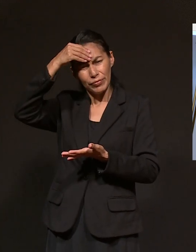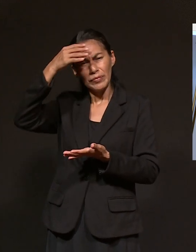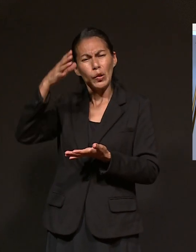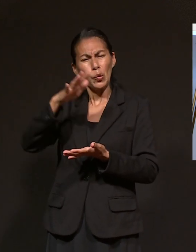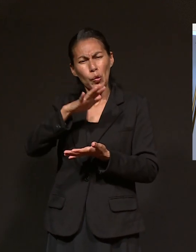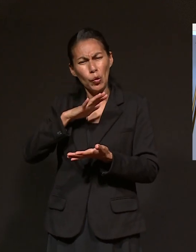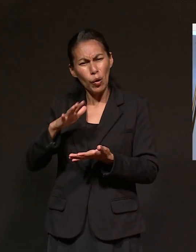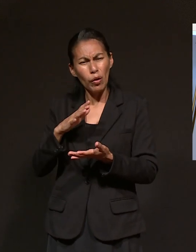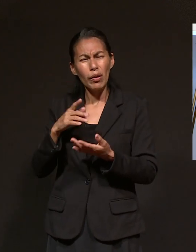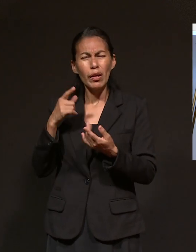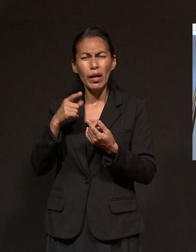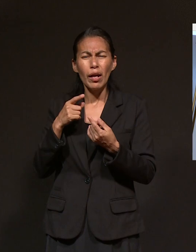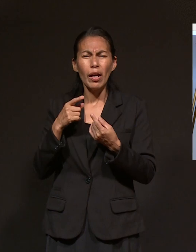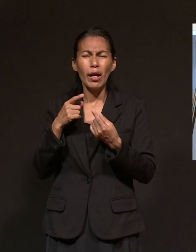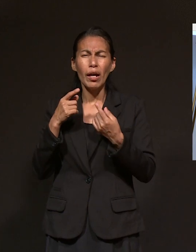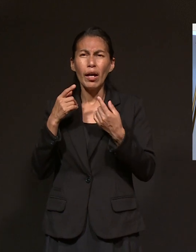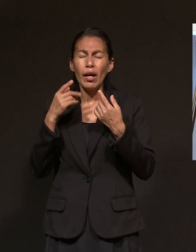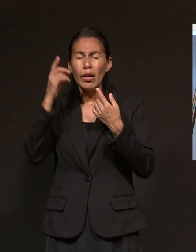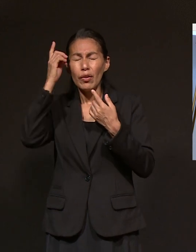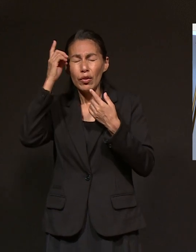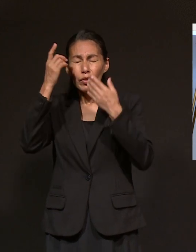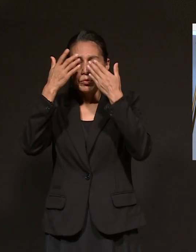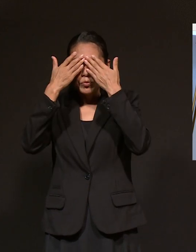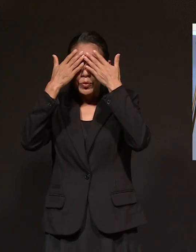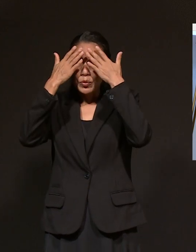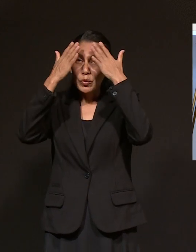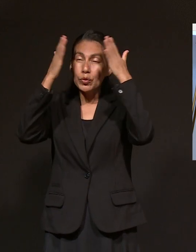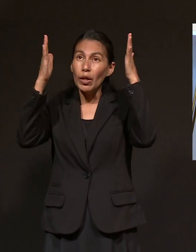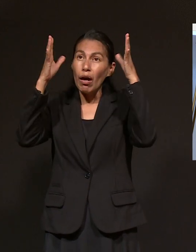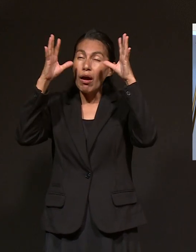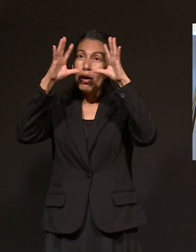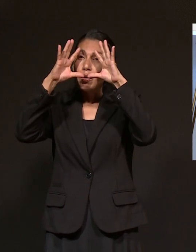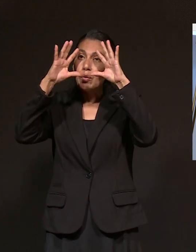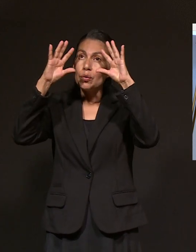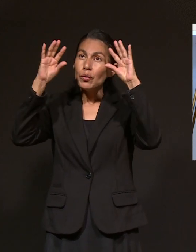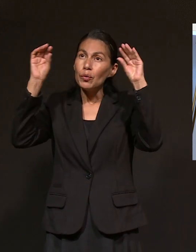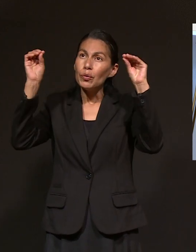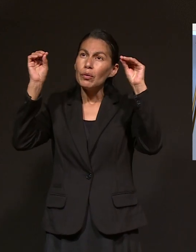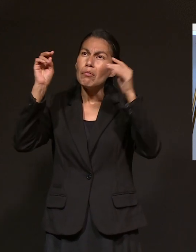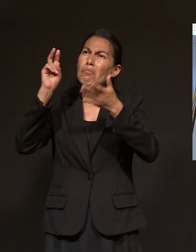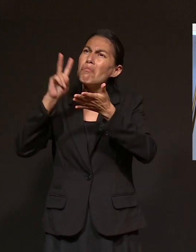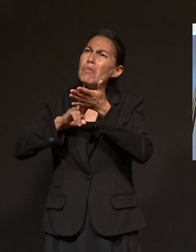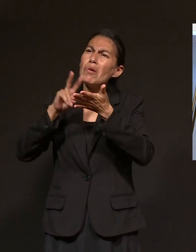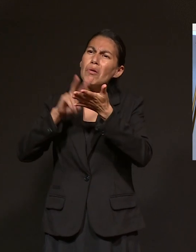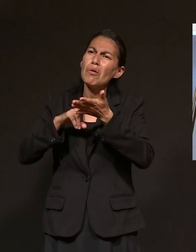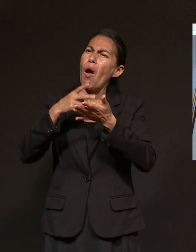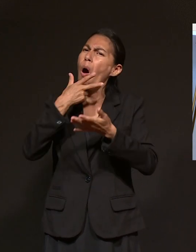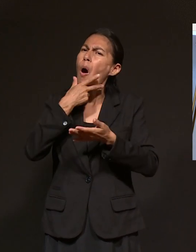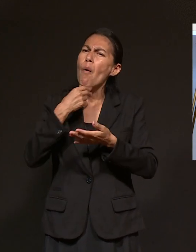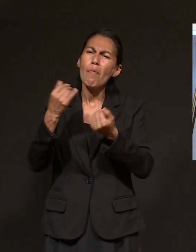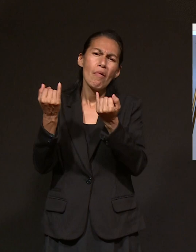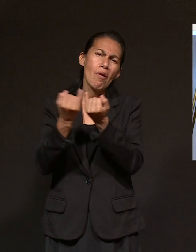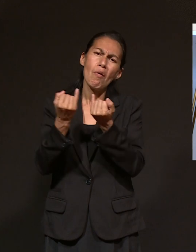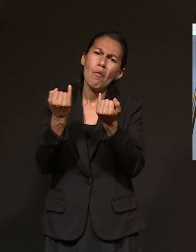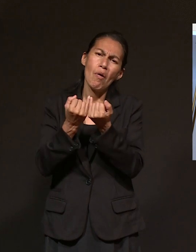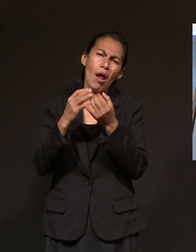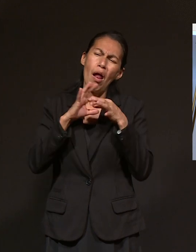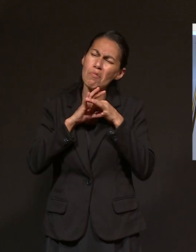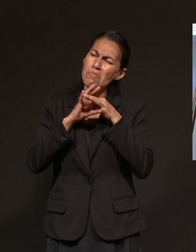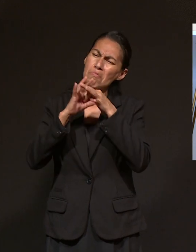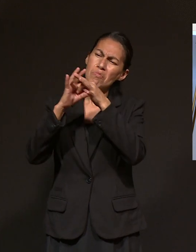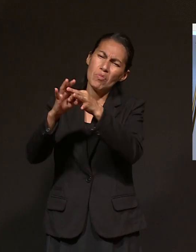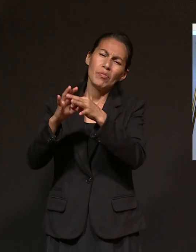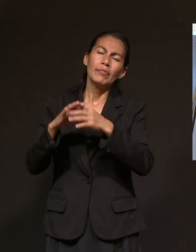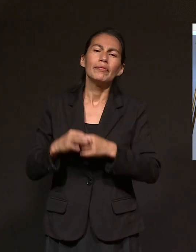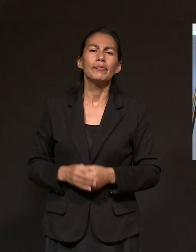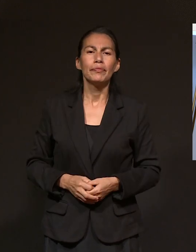cultivar En sí misma Para que Pueda discernir Esos mismos valores Pueda querer Esos mismos valores